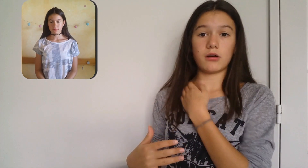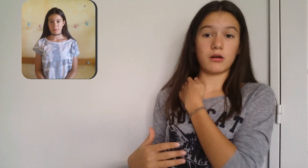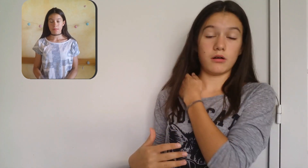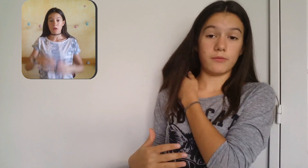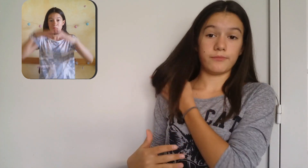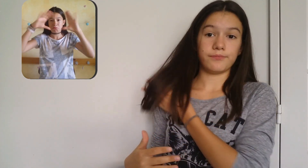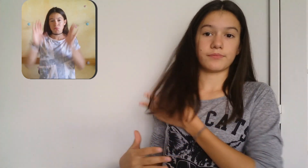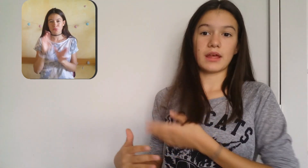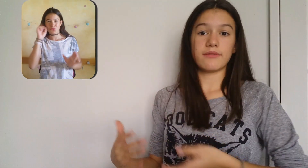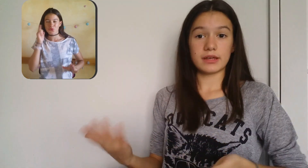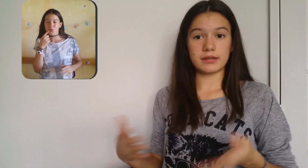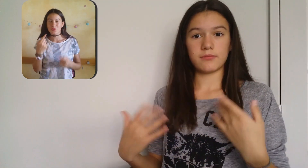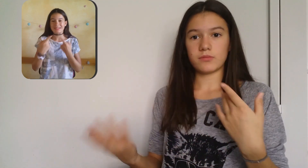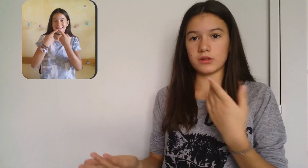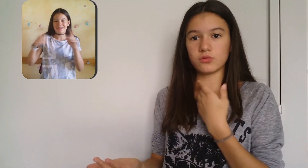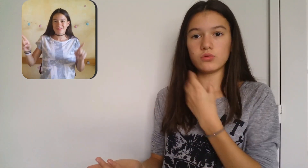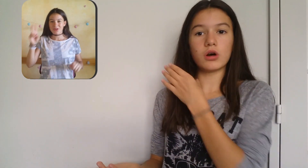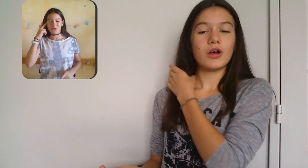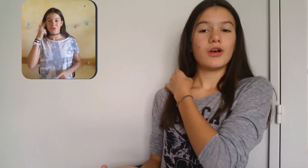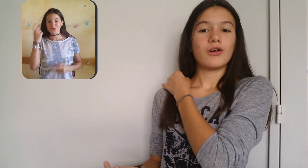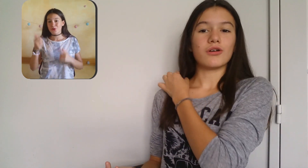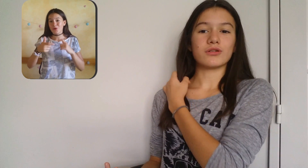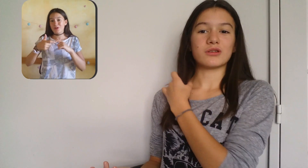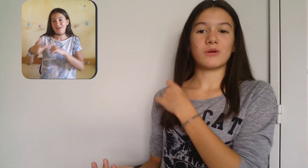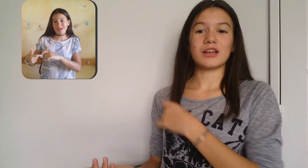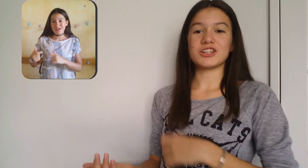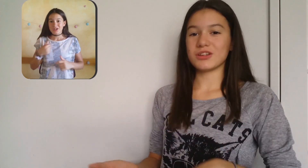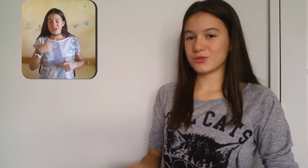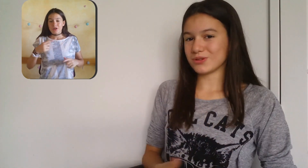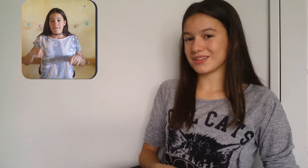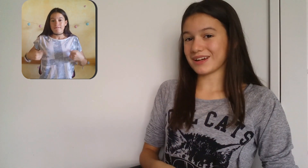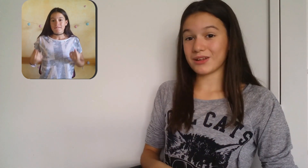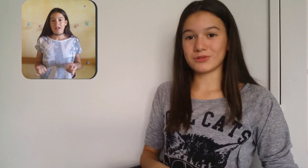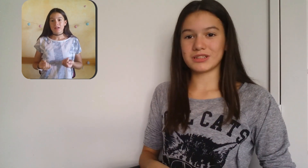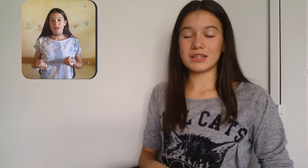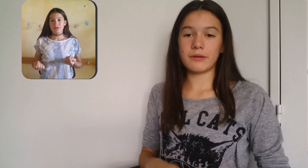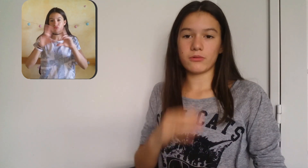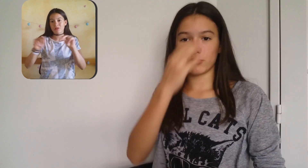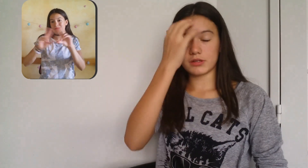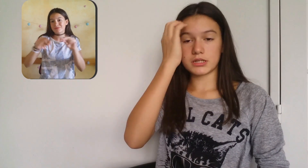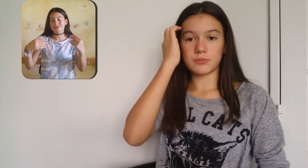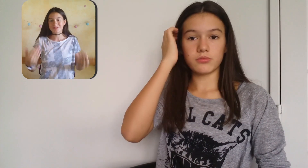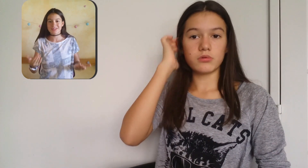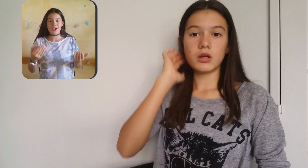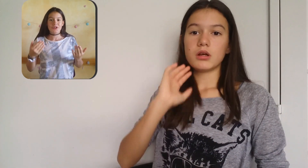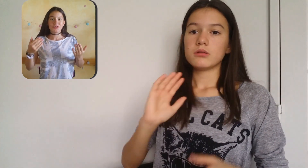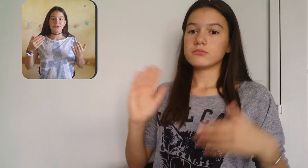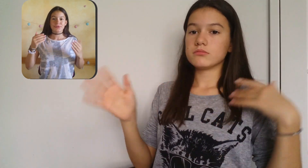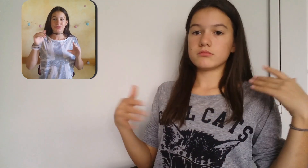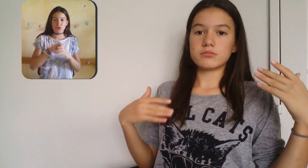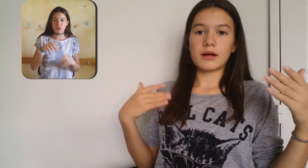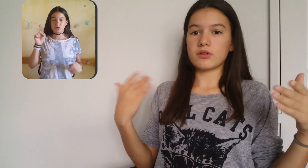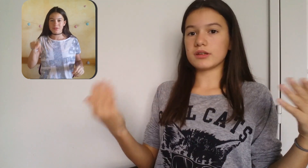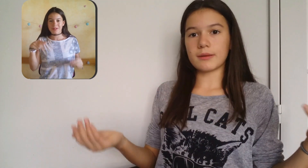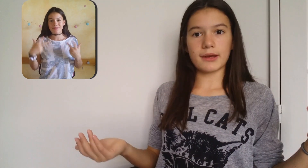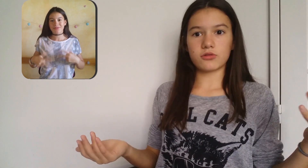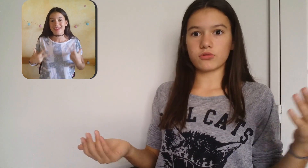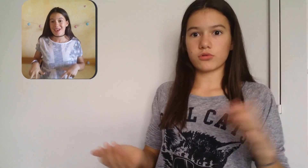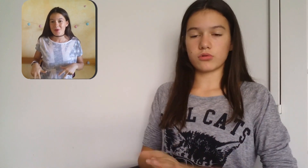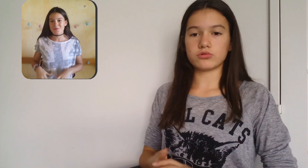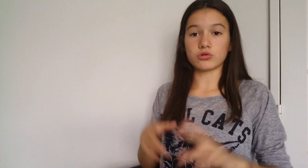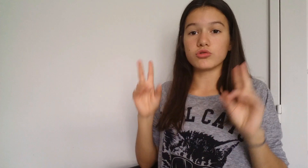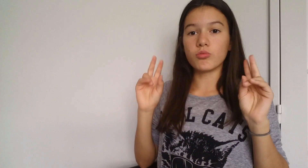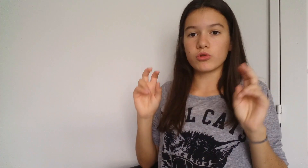être avec des sourds, que ce soit aller chez eux, etc. Donc j'étais hyper contente et j'ai pu avoir des